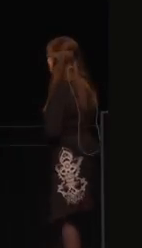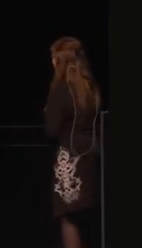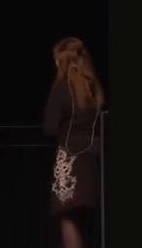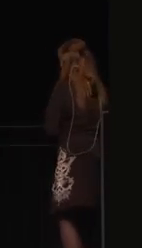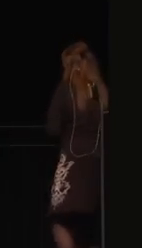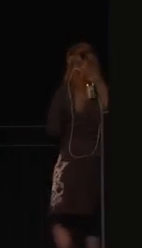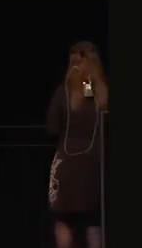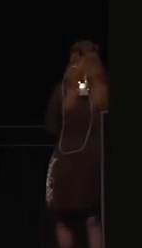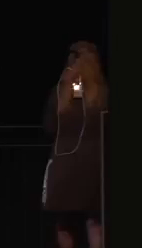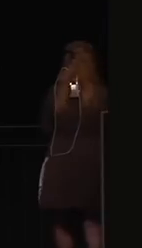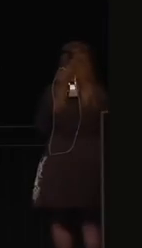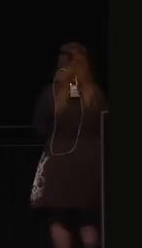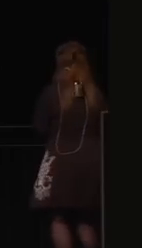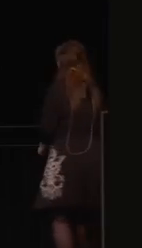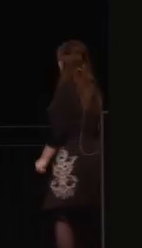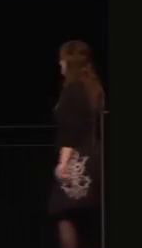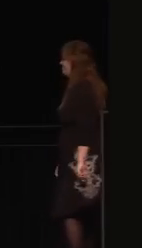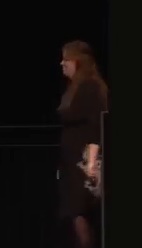tienen subtítulos.